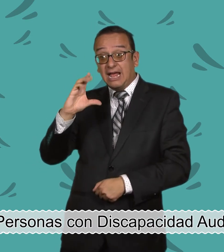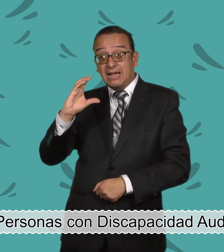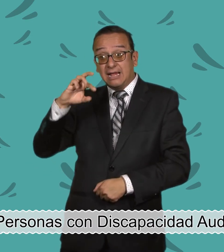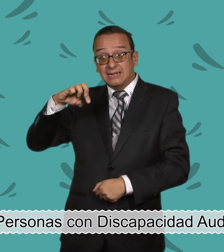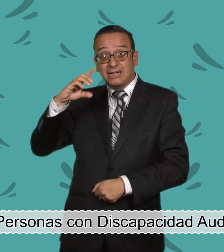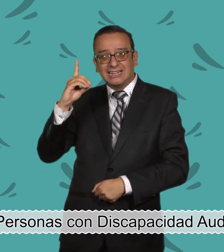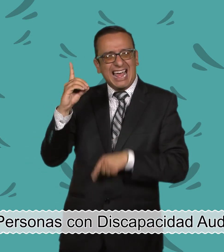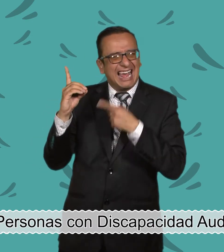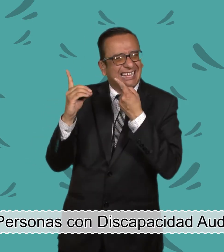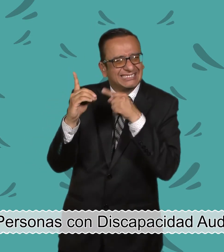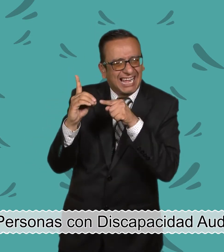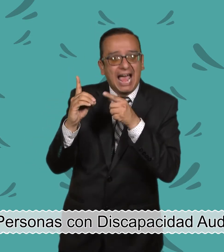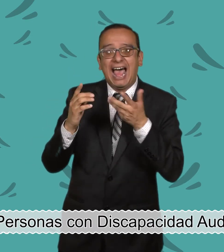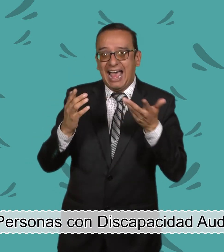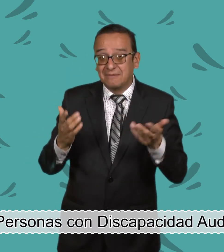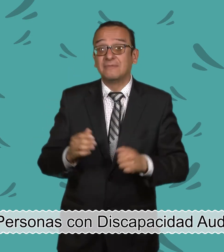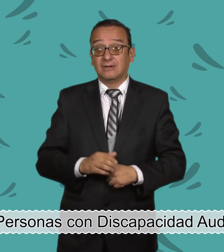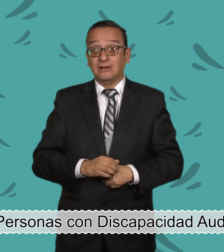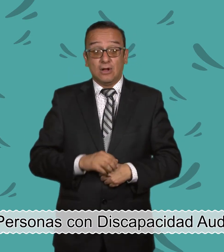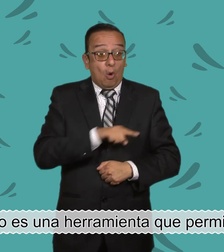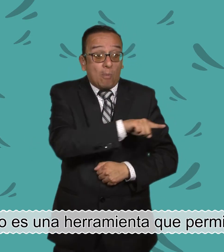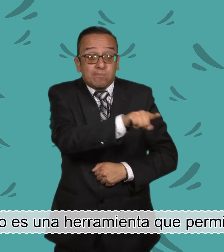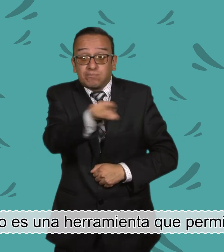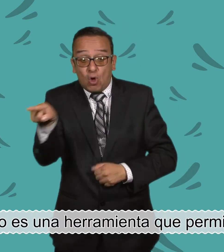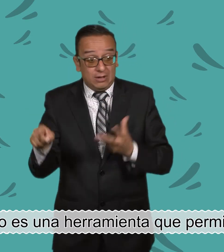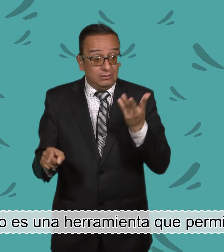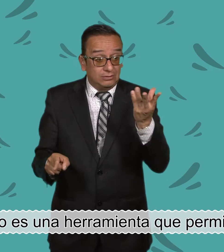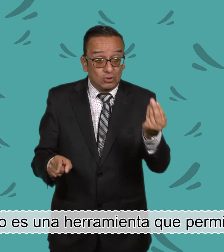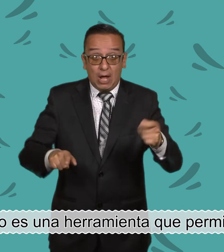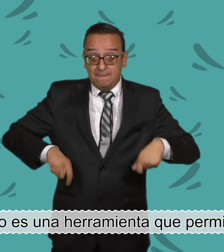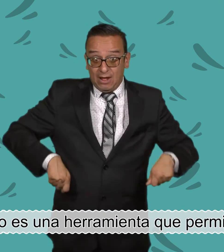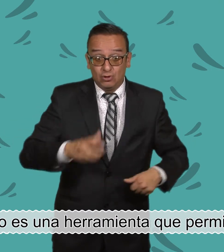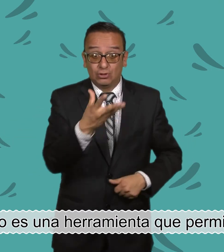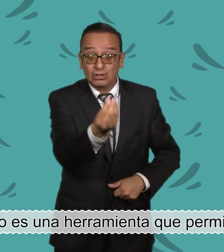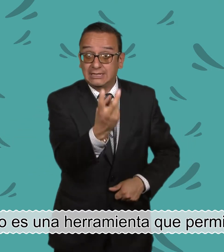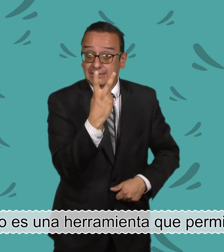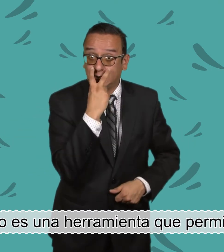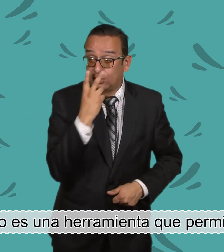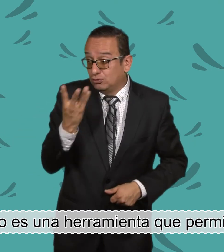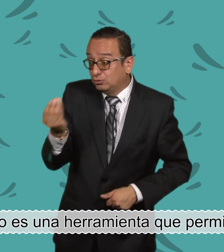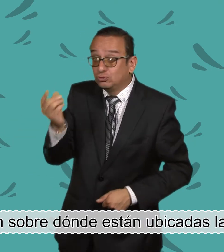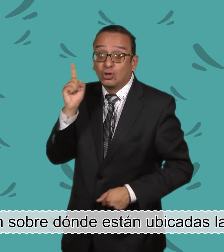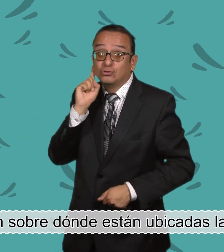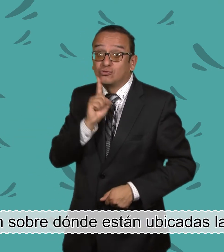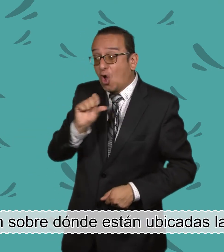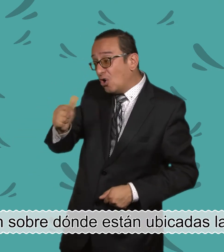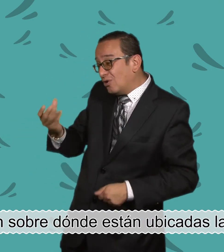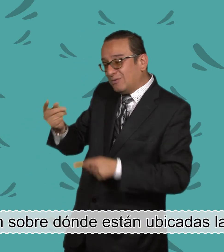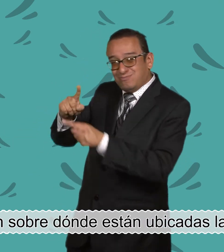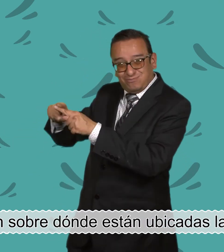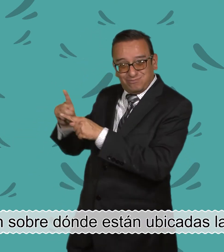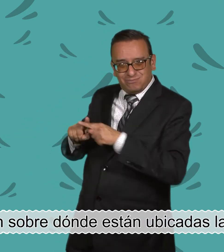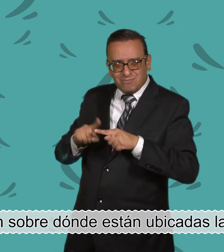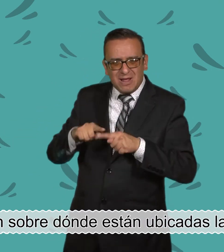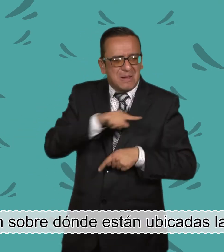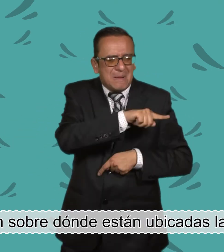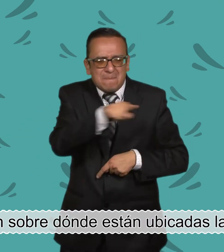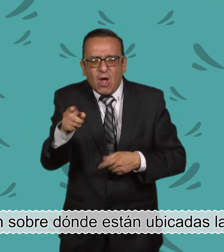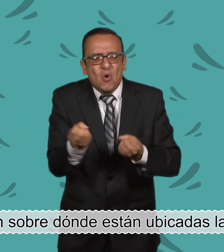con discapacidad auditiva. El registro es una herramienta que permite recoger información sobre dónde están ubicadas